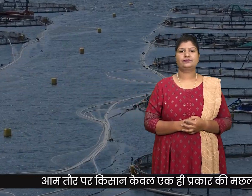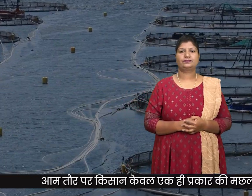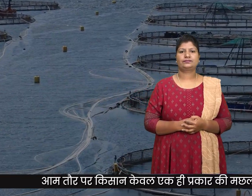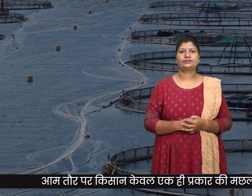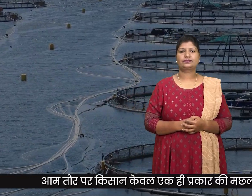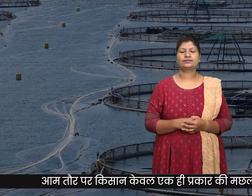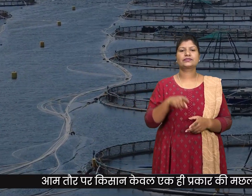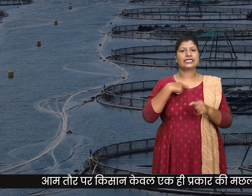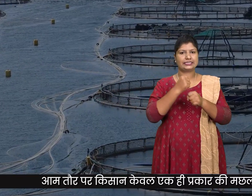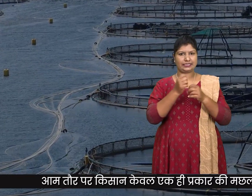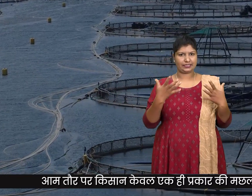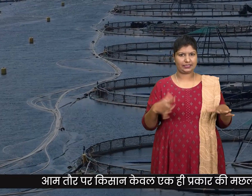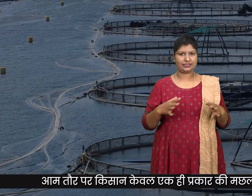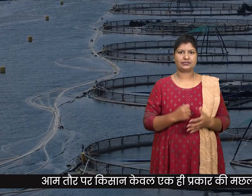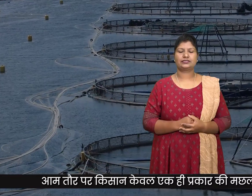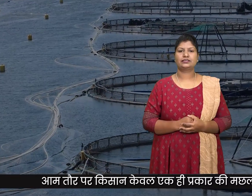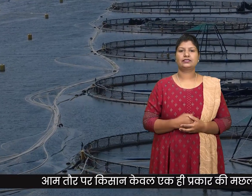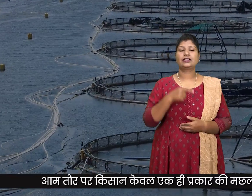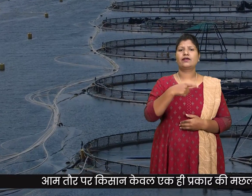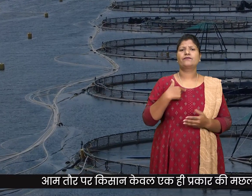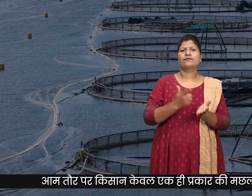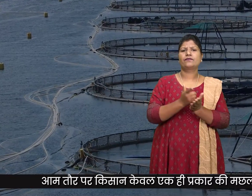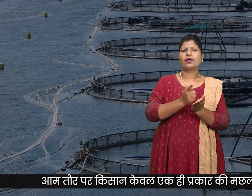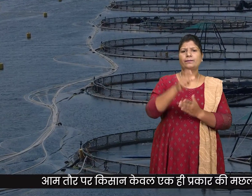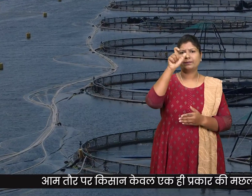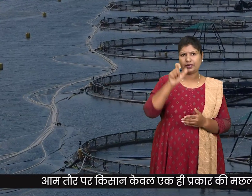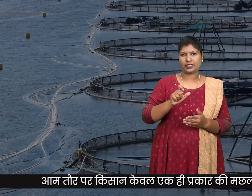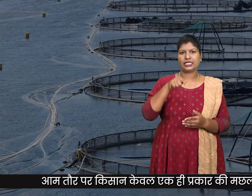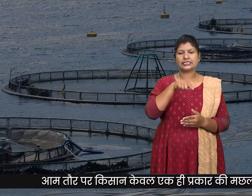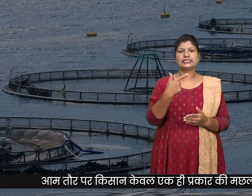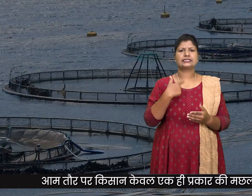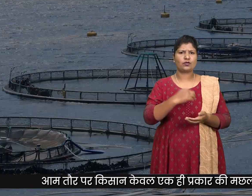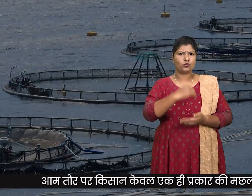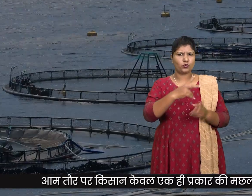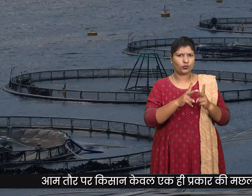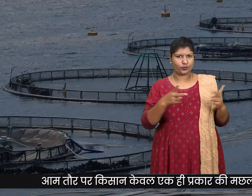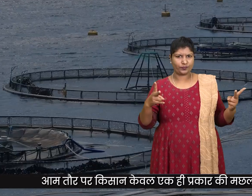आम तौर पर किसान केवल एक ही प्रकार की मछली या झींगे पालते हैं।